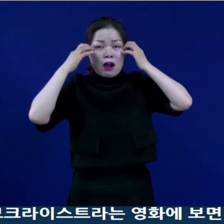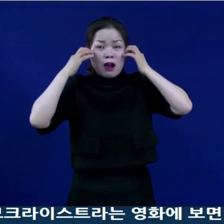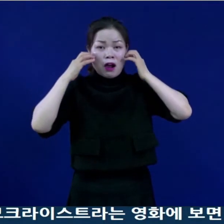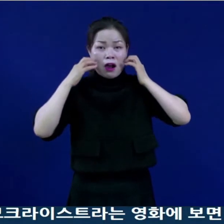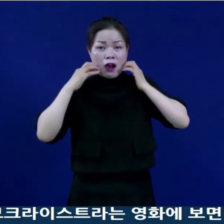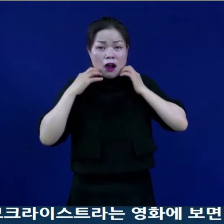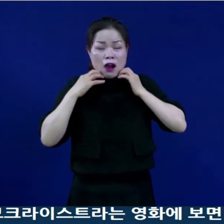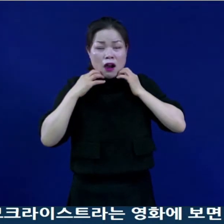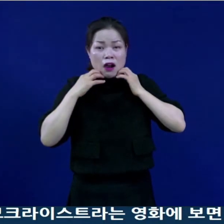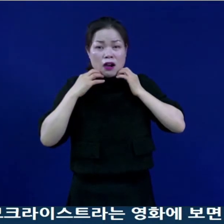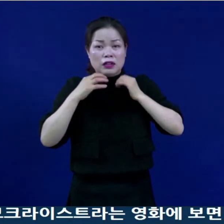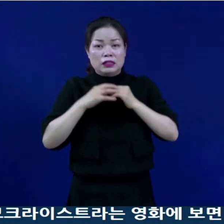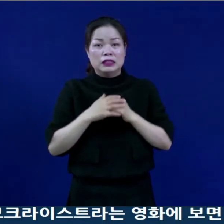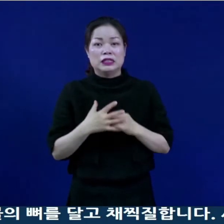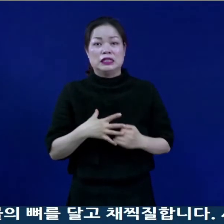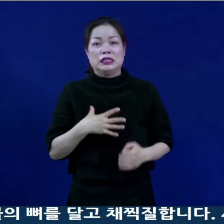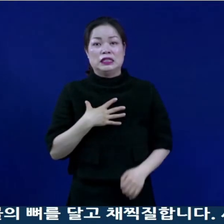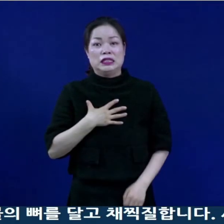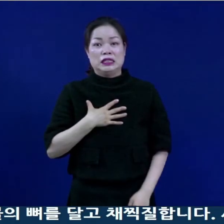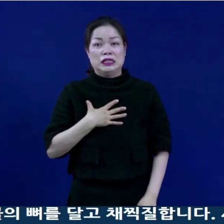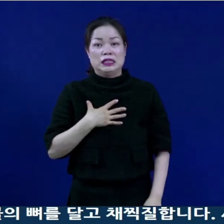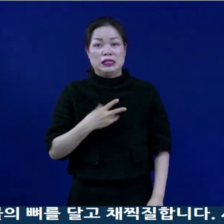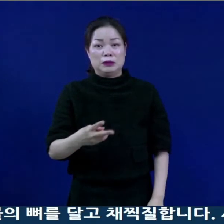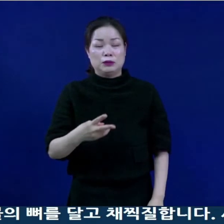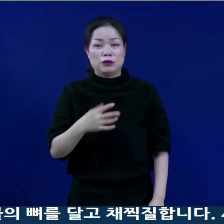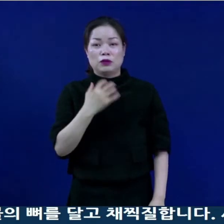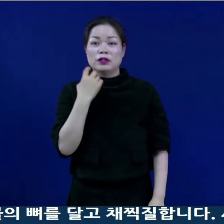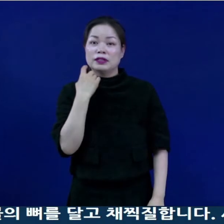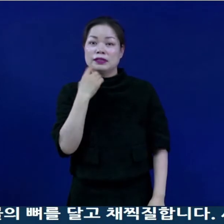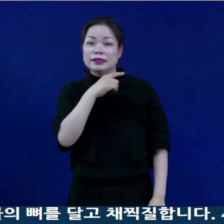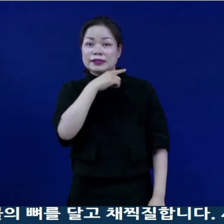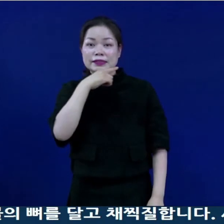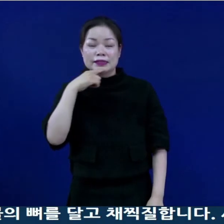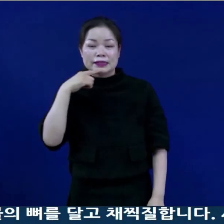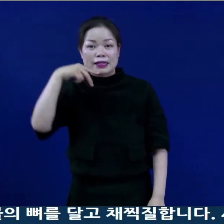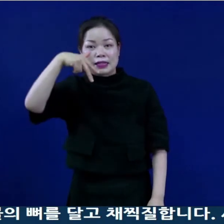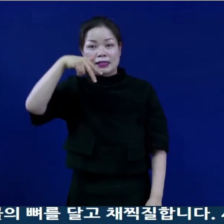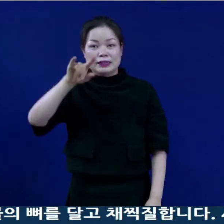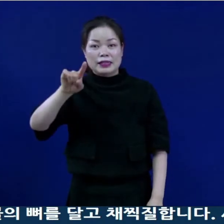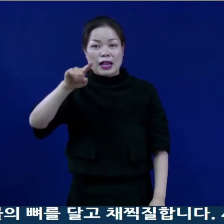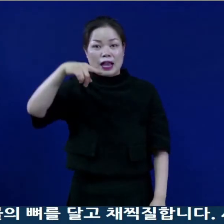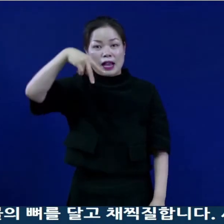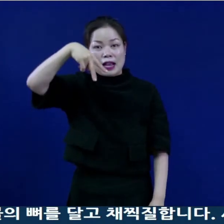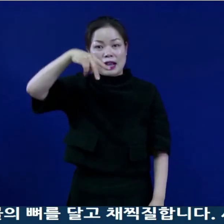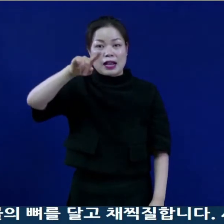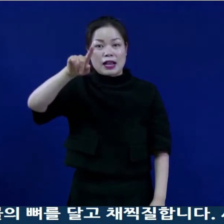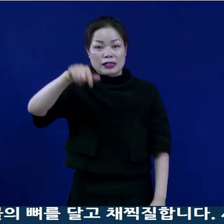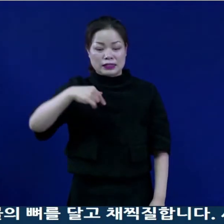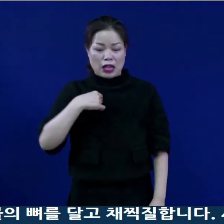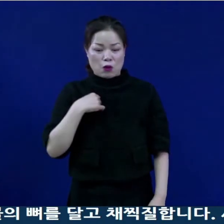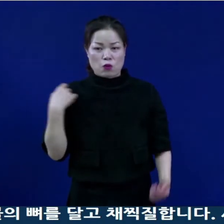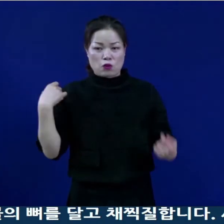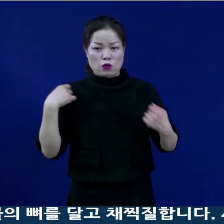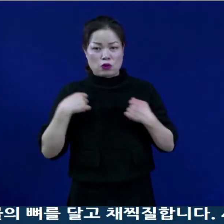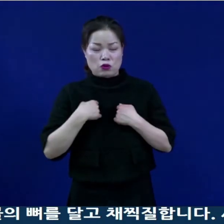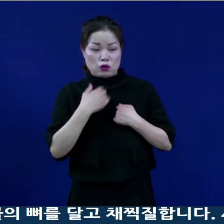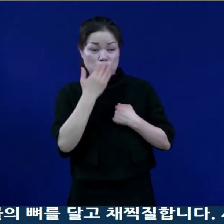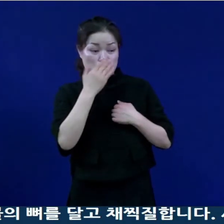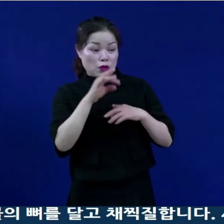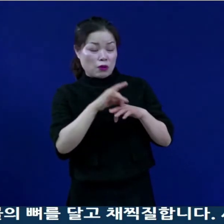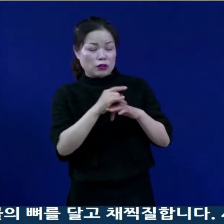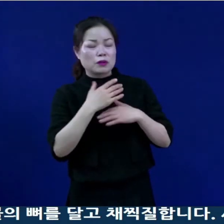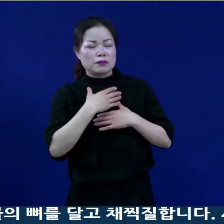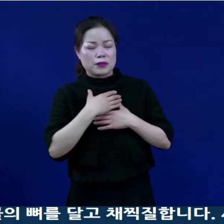일부러 자색 옷을 예수님께 입힙니다. 그리고 그 앞에 와서 유대인의 왕이여